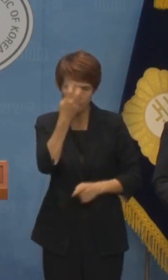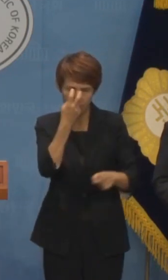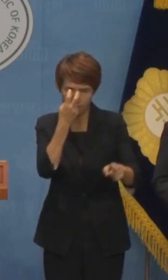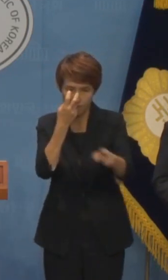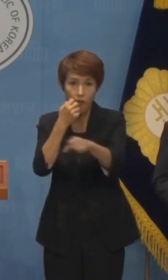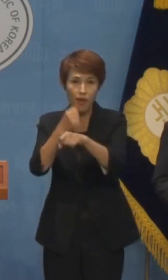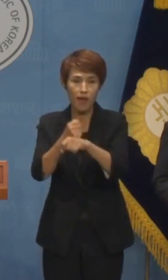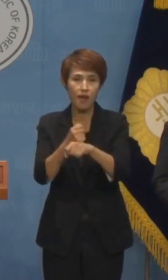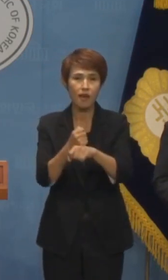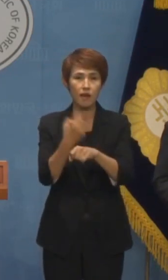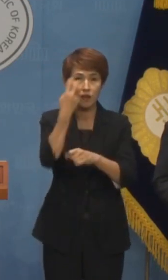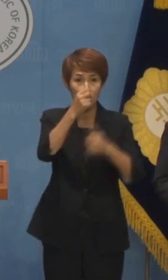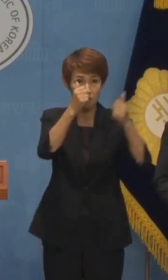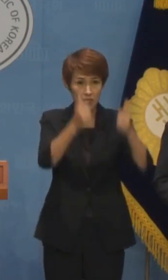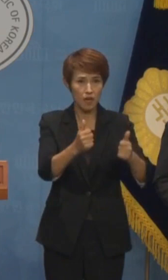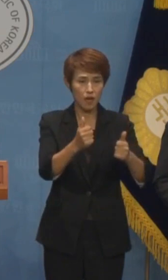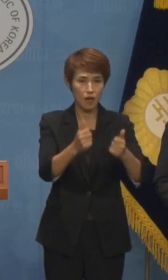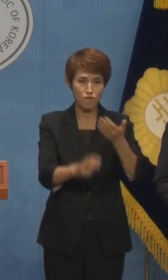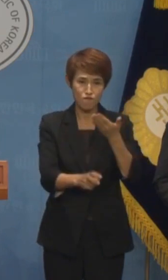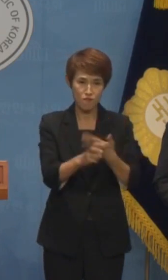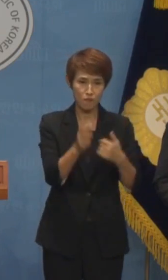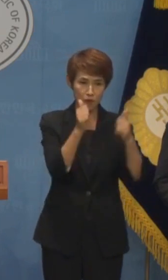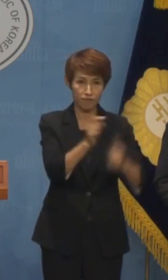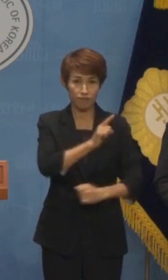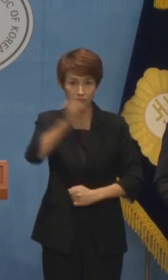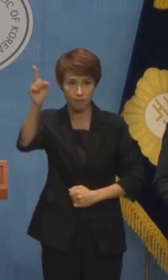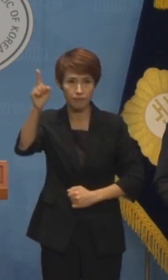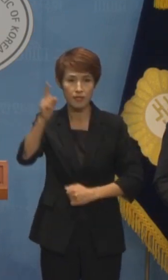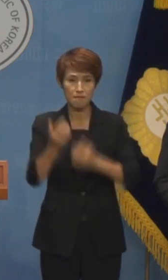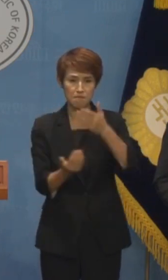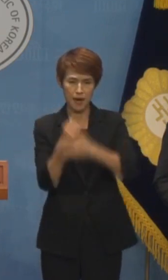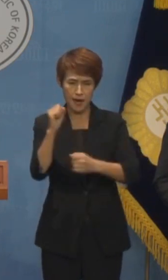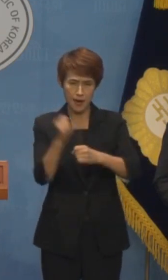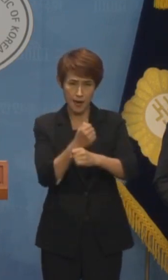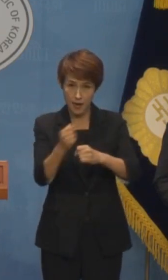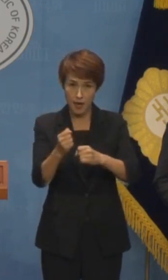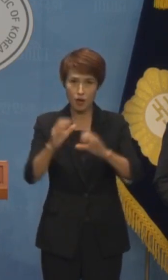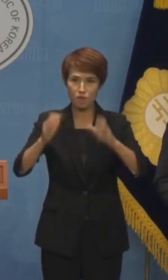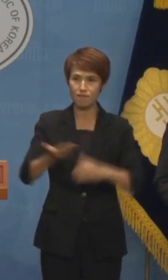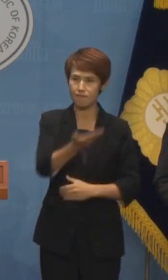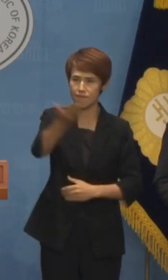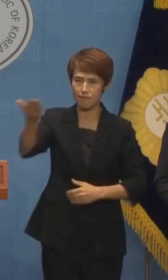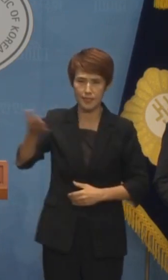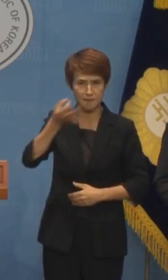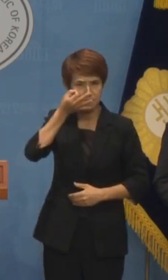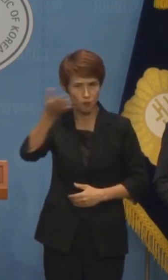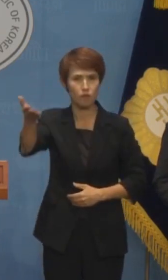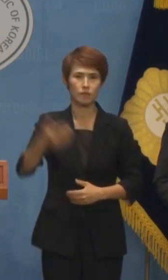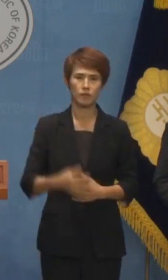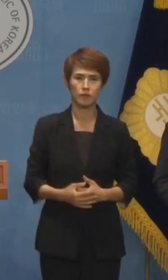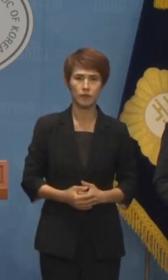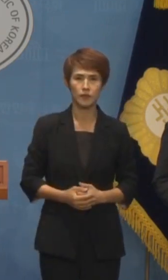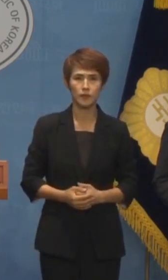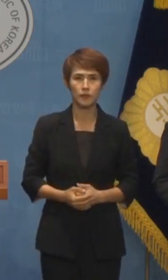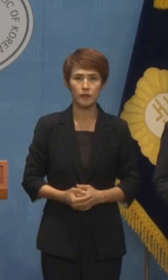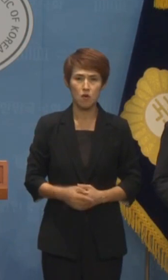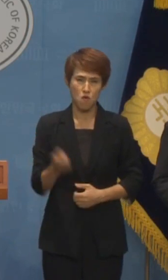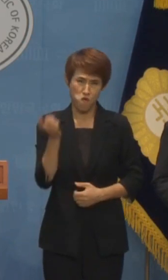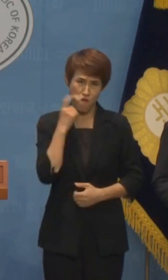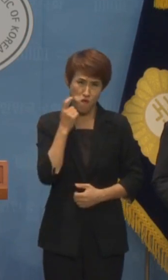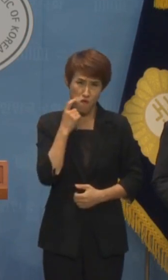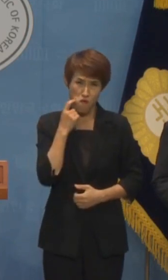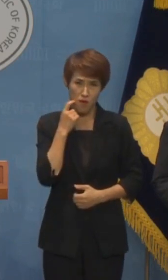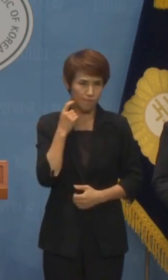정치검찰의 부당한 기소와 사건 조작 행태를 국민들께 낱낱이 공개할 것입니다.